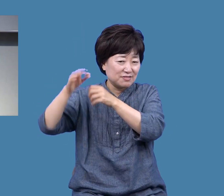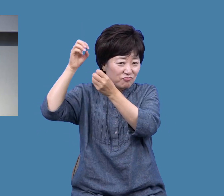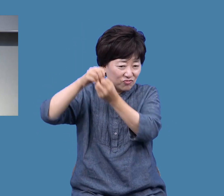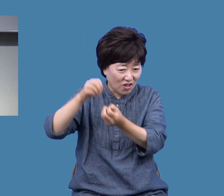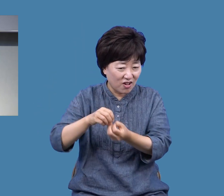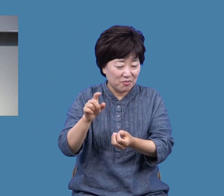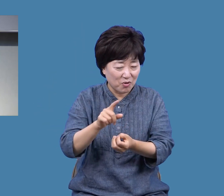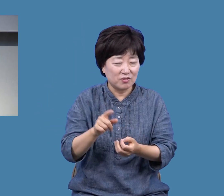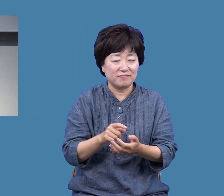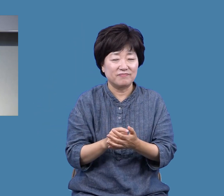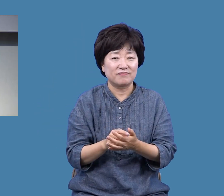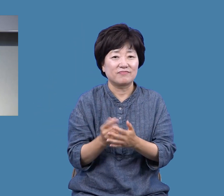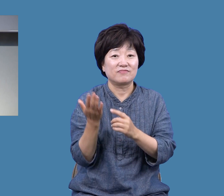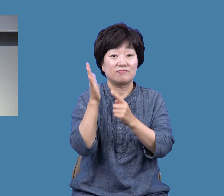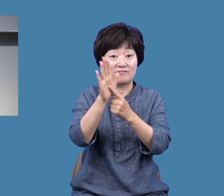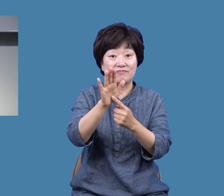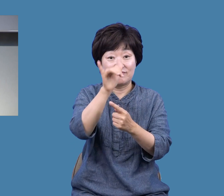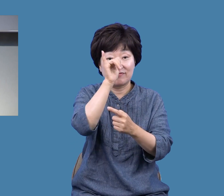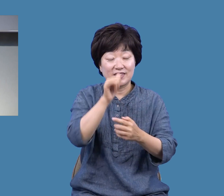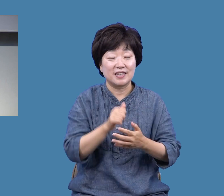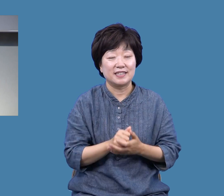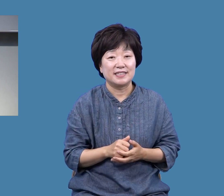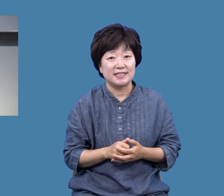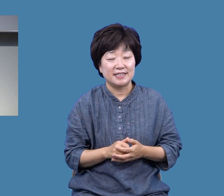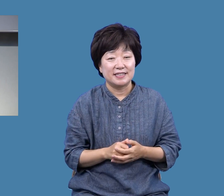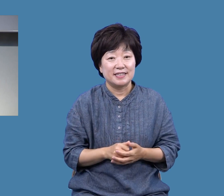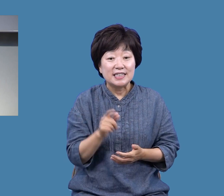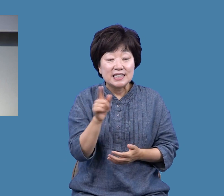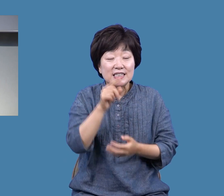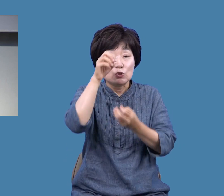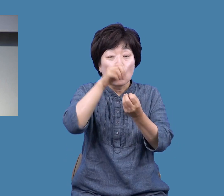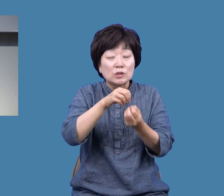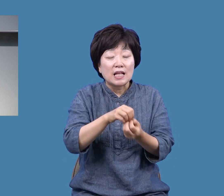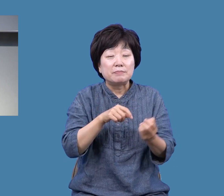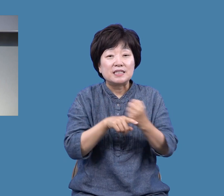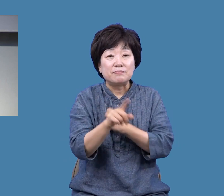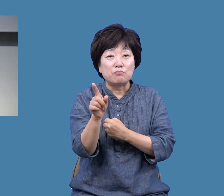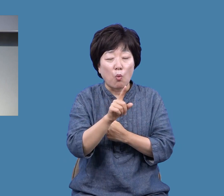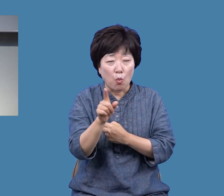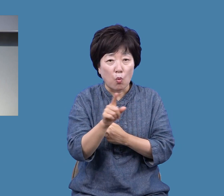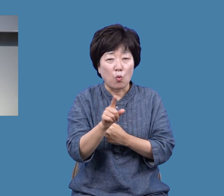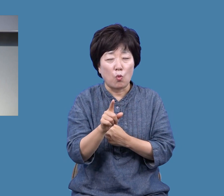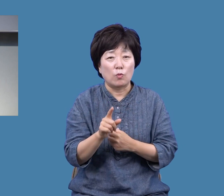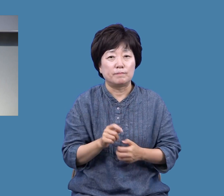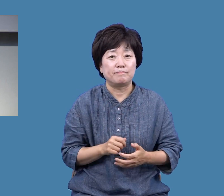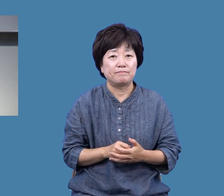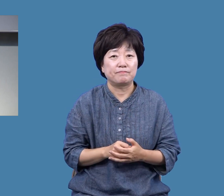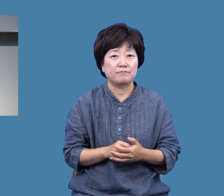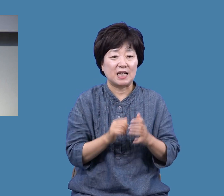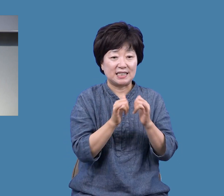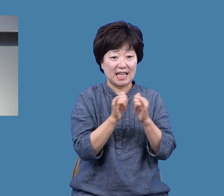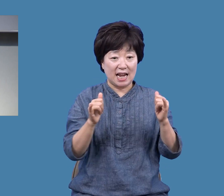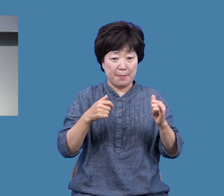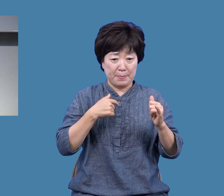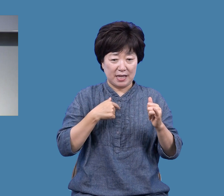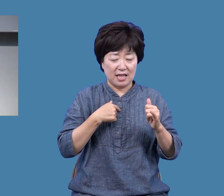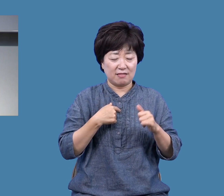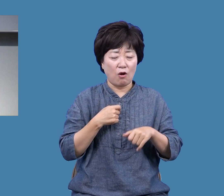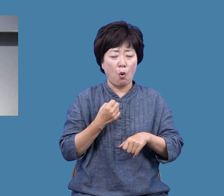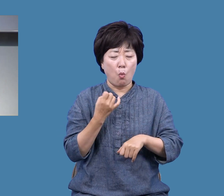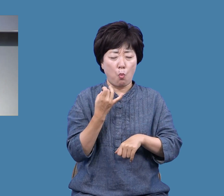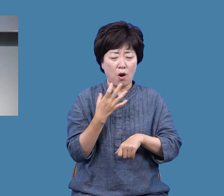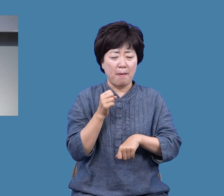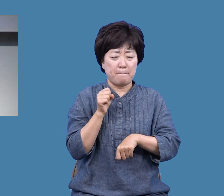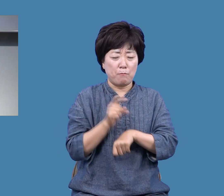이것은 음식은 배를 위하여 있고 배는 음식을 위하여 있으나 라고 하는 말은 당시에 통용되던 어떤 격언인데 사람에게는 본능이 있다